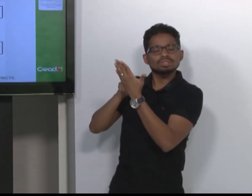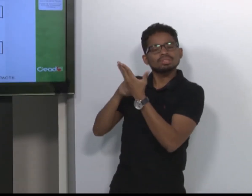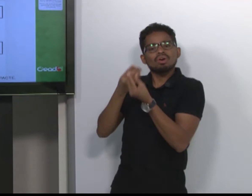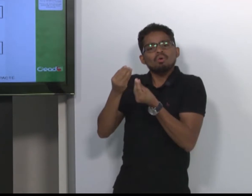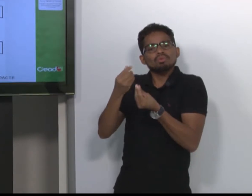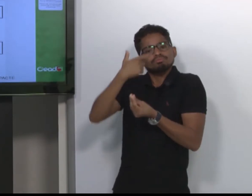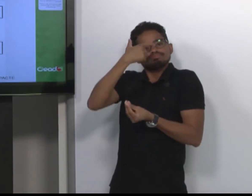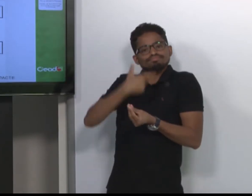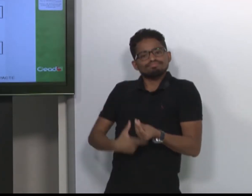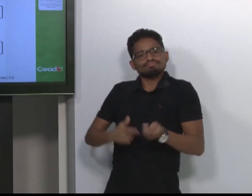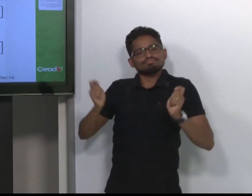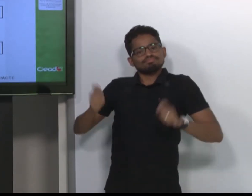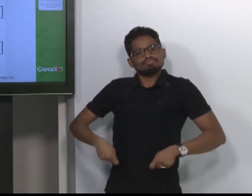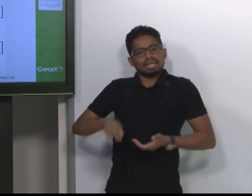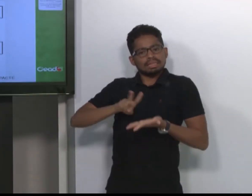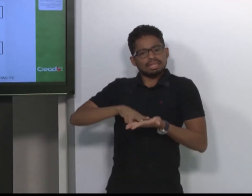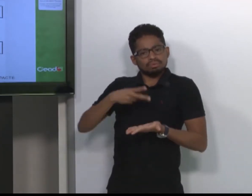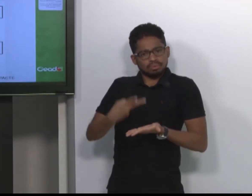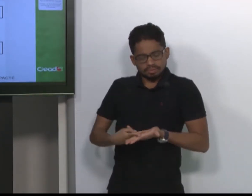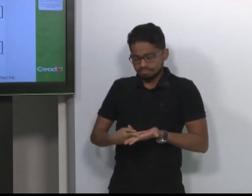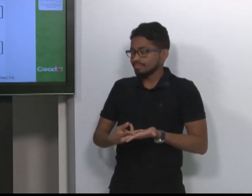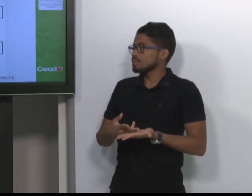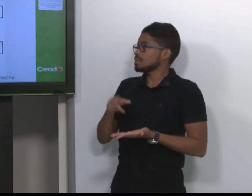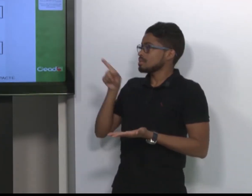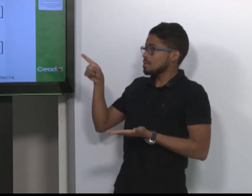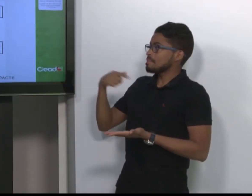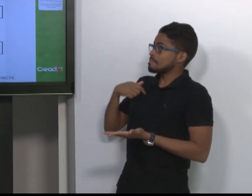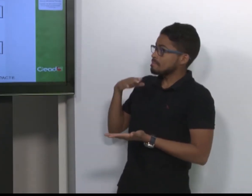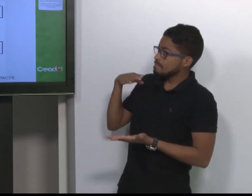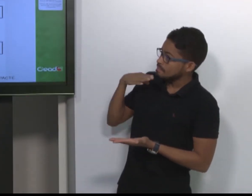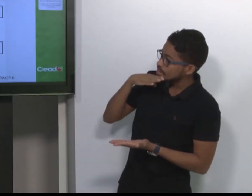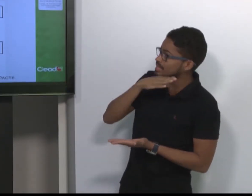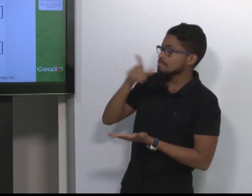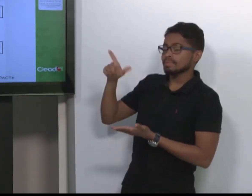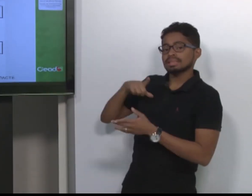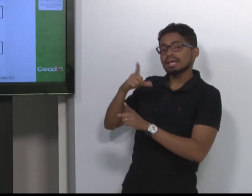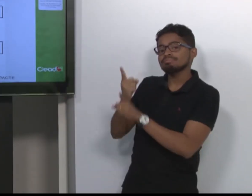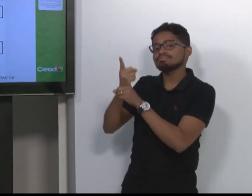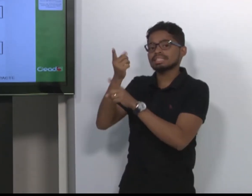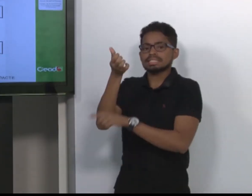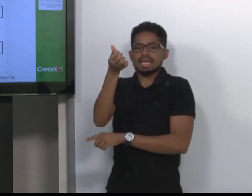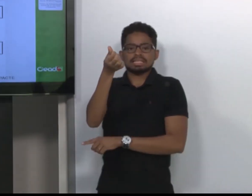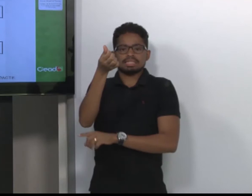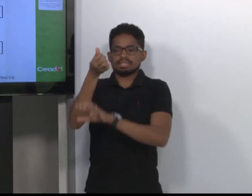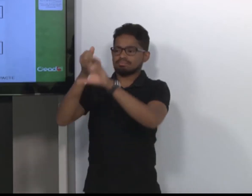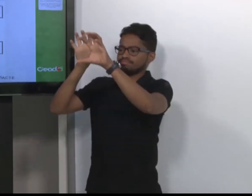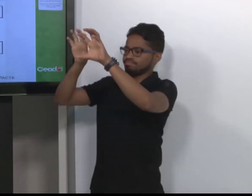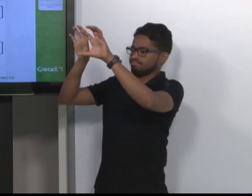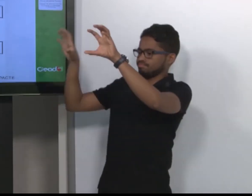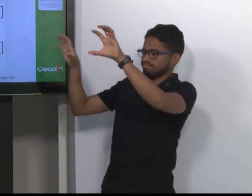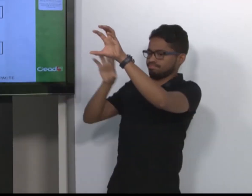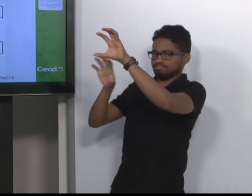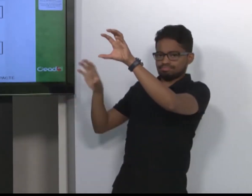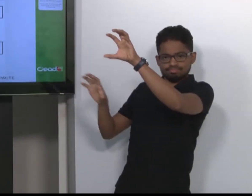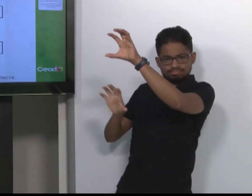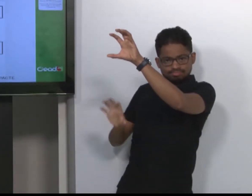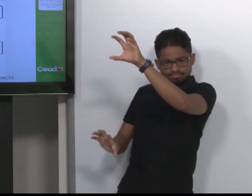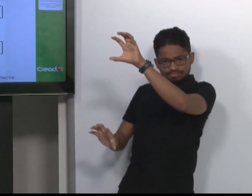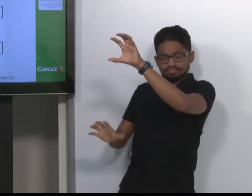uma imagem que mostra a respeito da competência tradutória. Vejam, eu